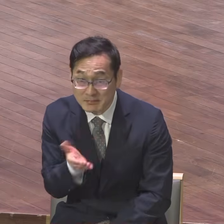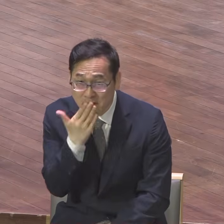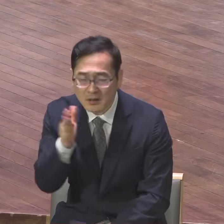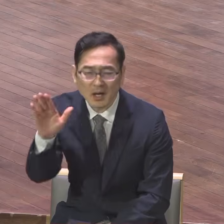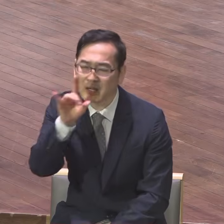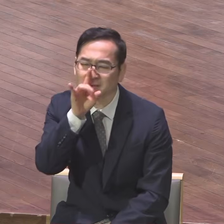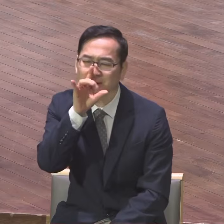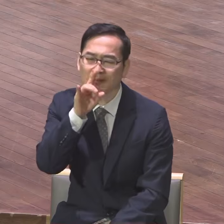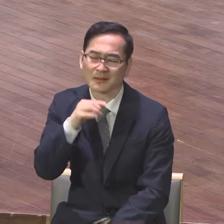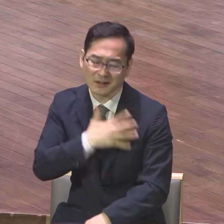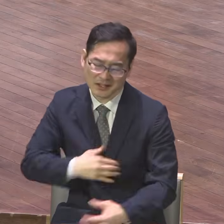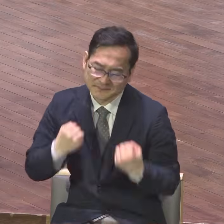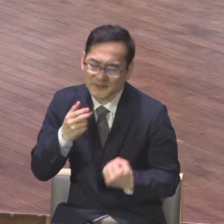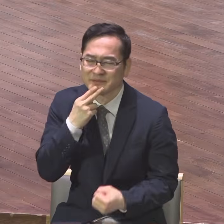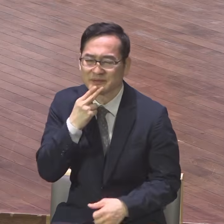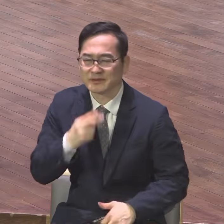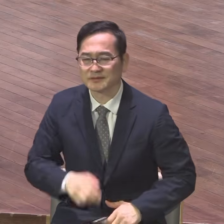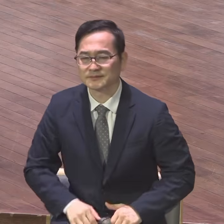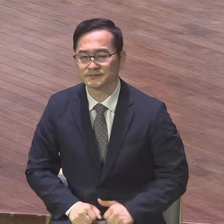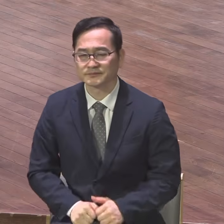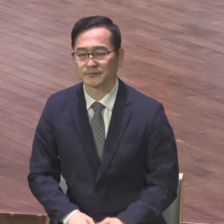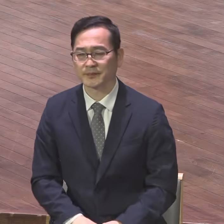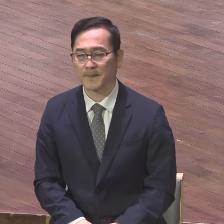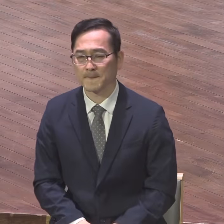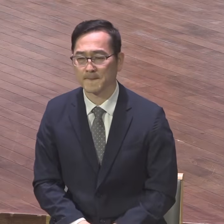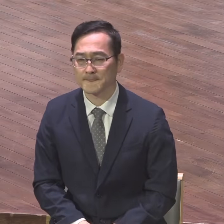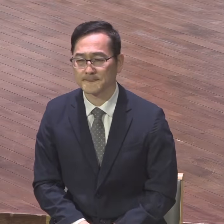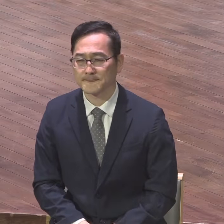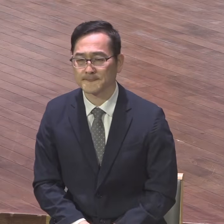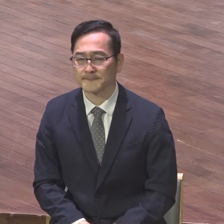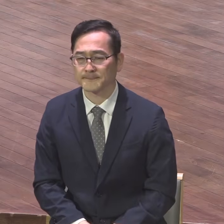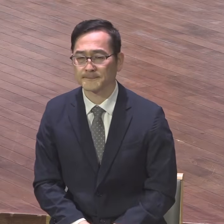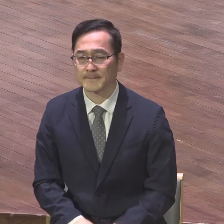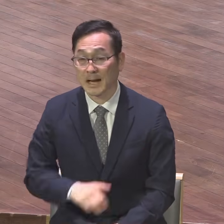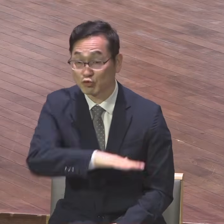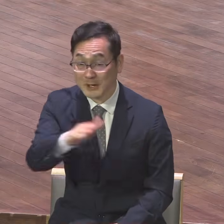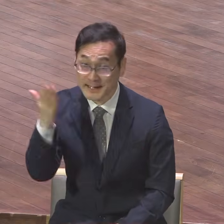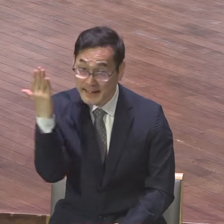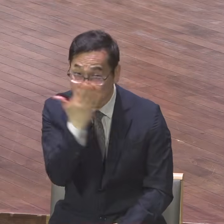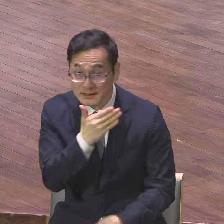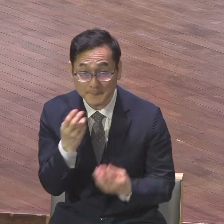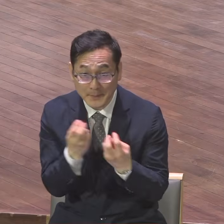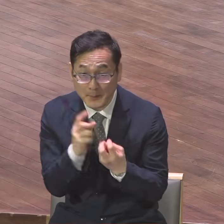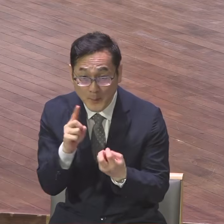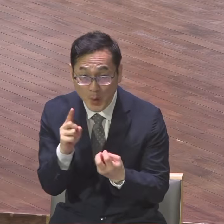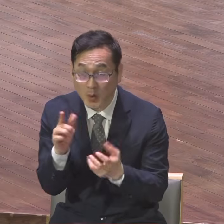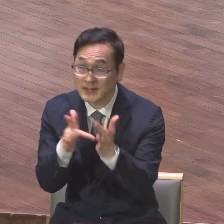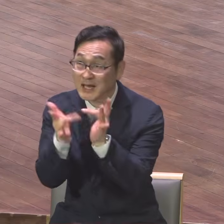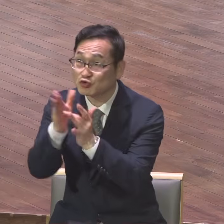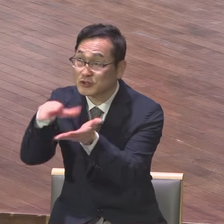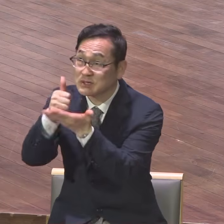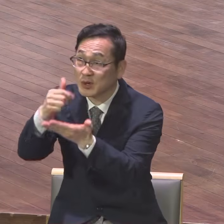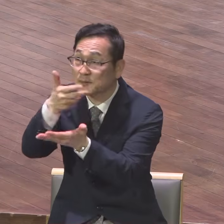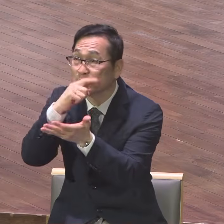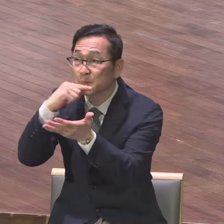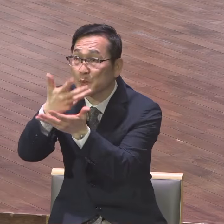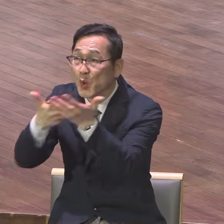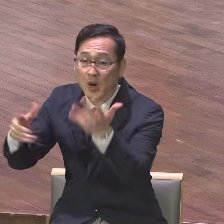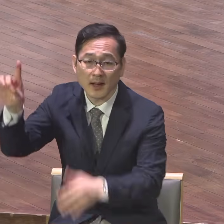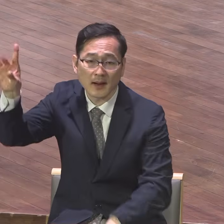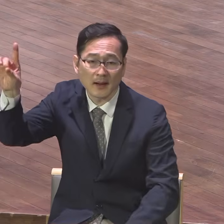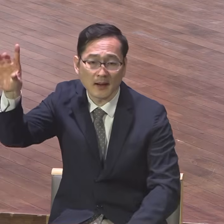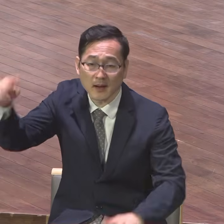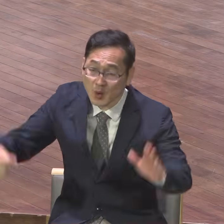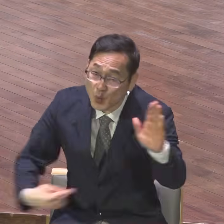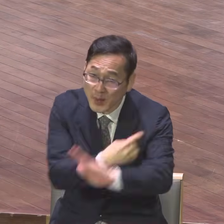예수 그리스도의 십자가의 보혈로만이 깨끗하게 씻을 수 있습니다. 보혈을 외에는 깨끗하게 할 수 없어요. 성경이 말하고